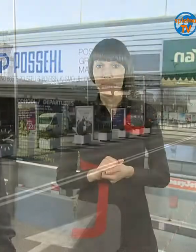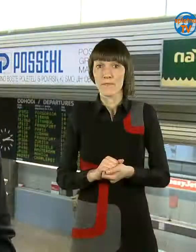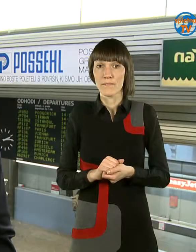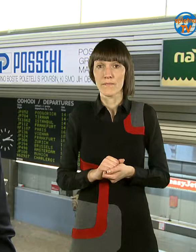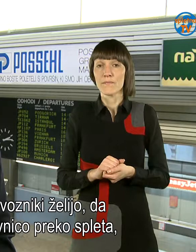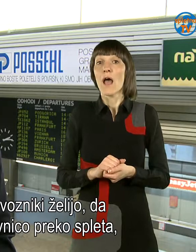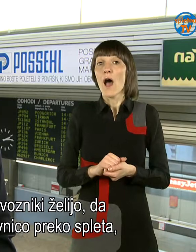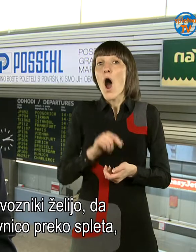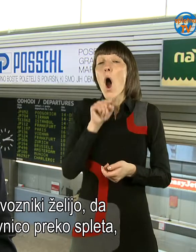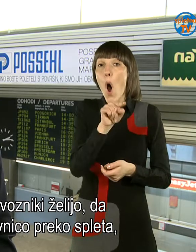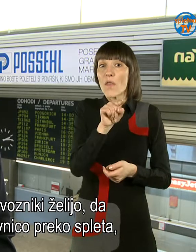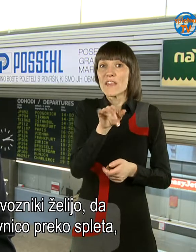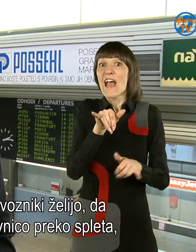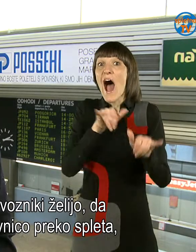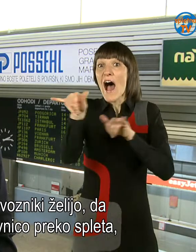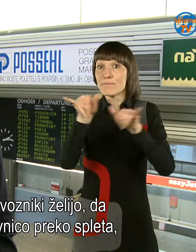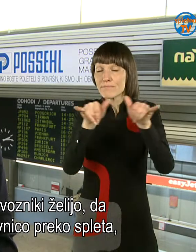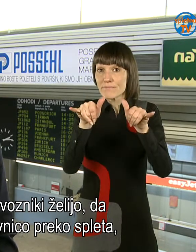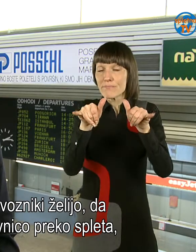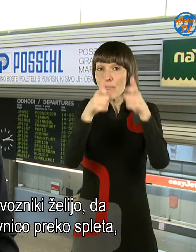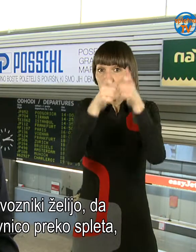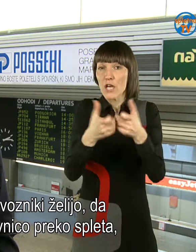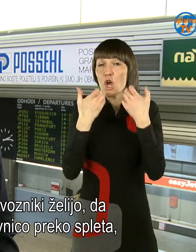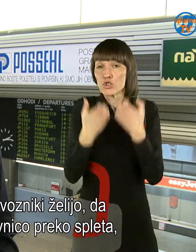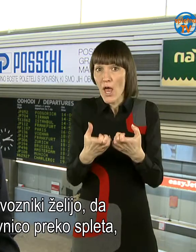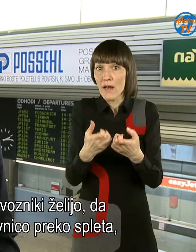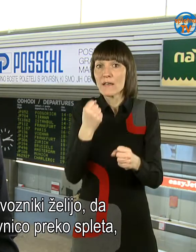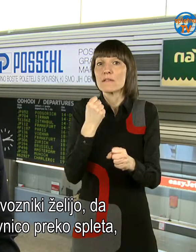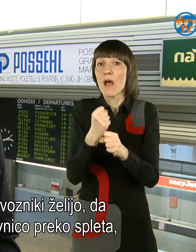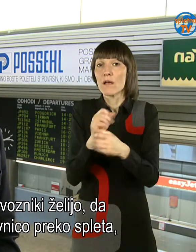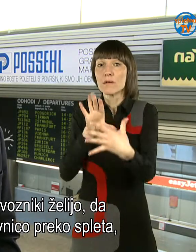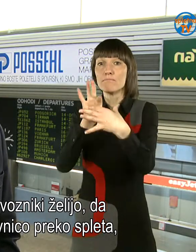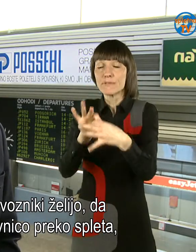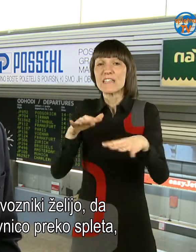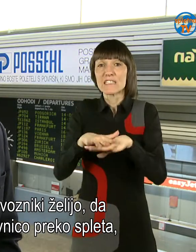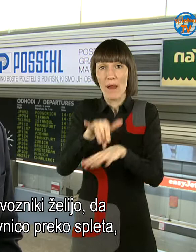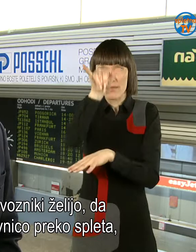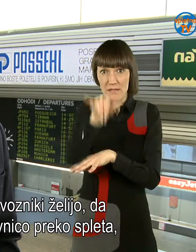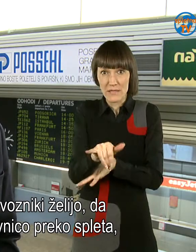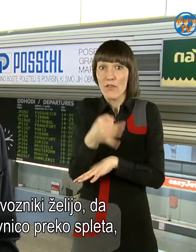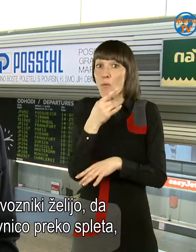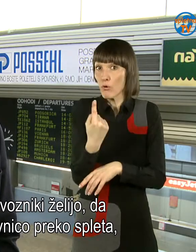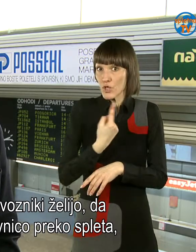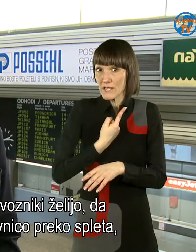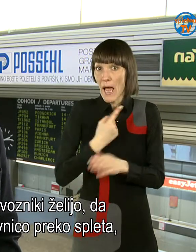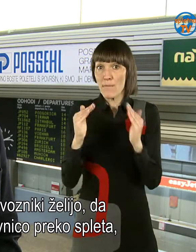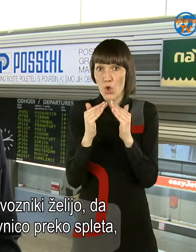Oni so tisti, ki želijo delati posel preko interneta. Tako da potniki lahko